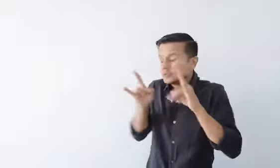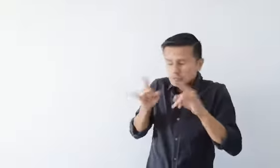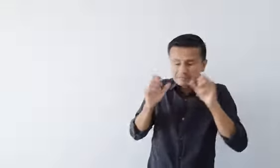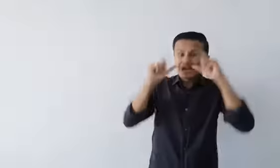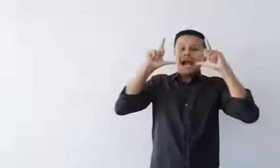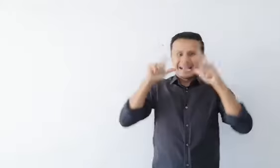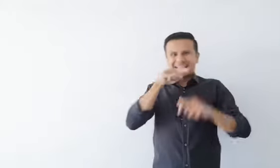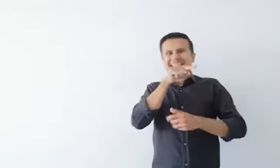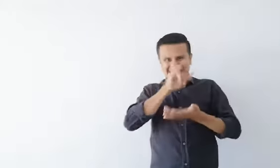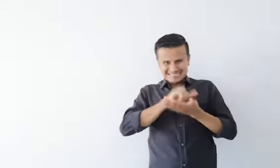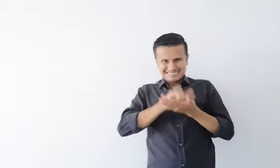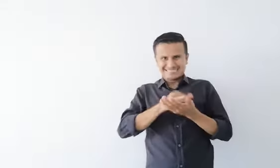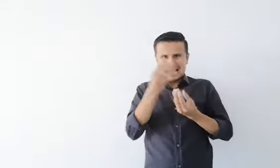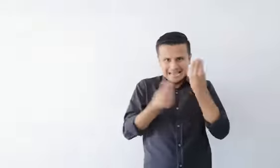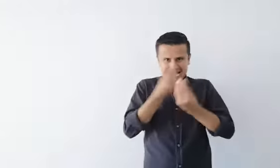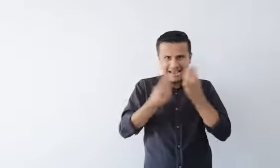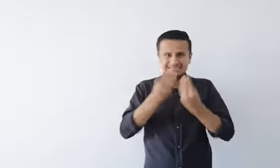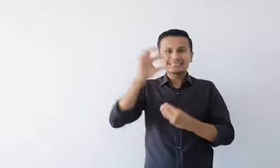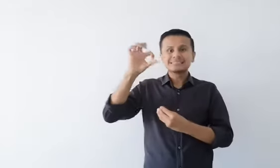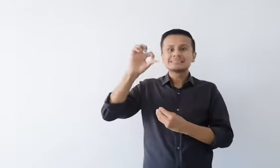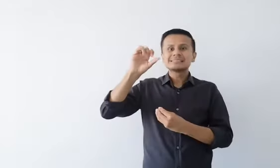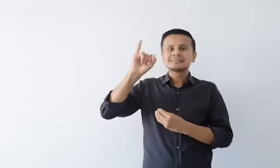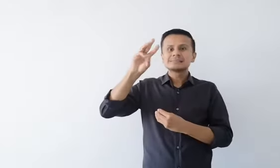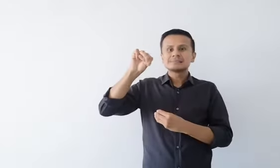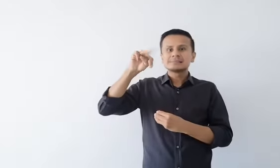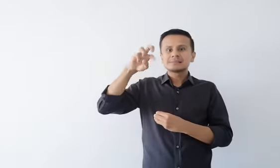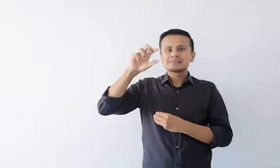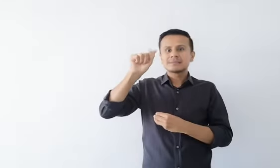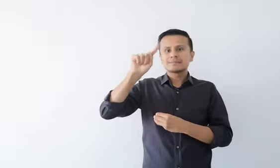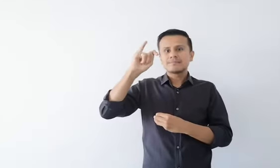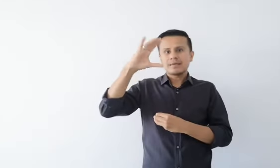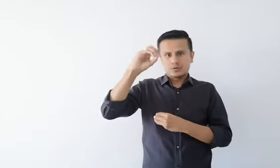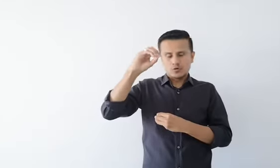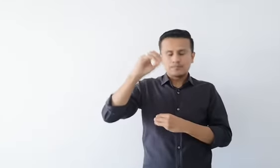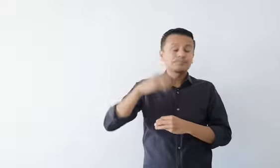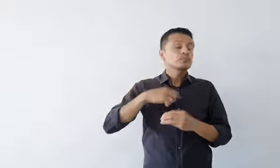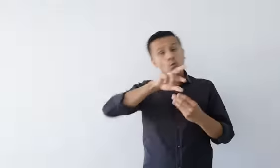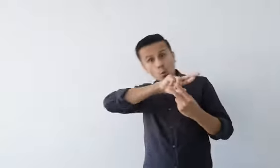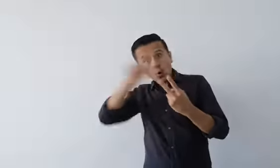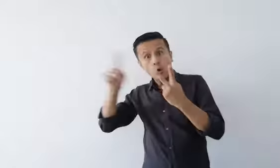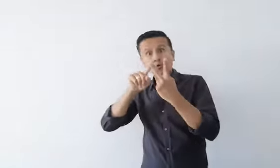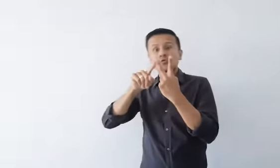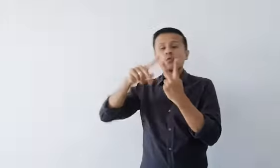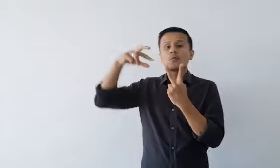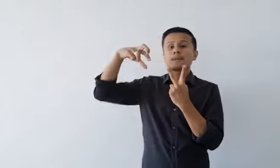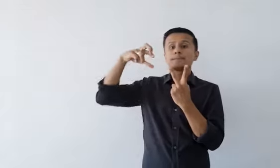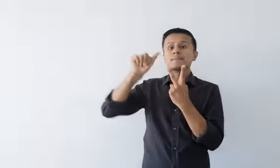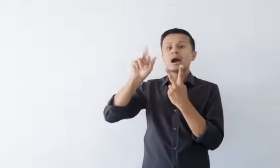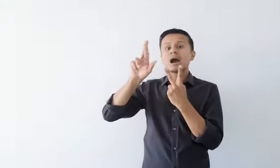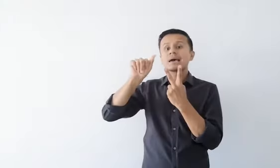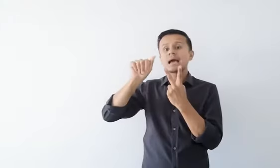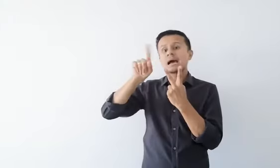parasimpática, al contrario que la anterior, media en las actividades que ocurren cuando el organismo está en reposo.